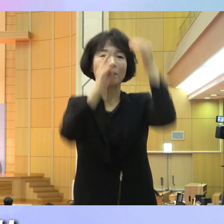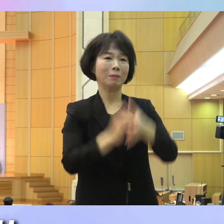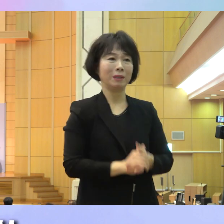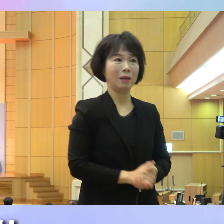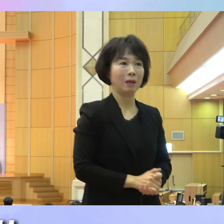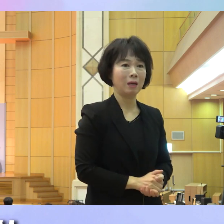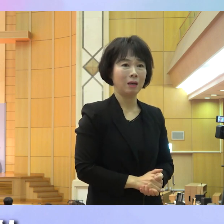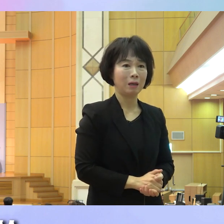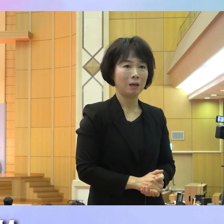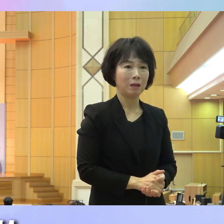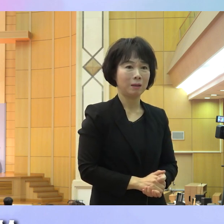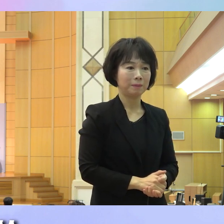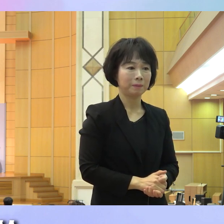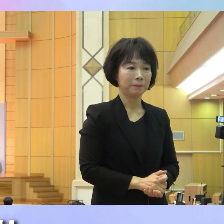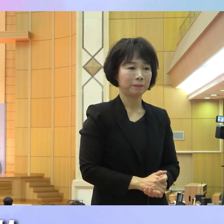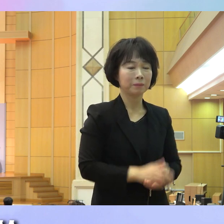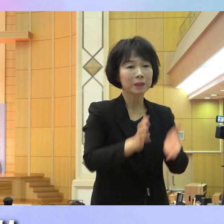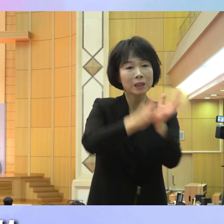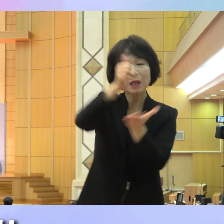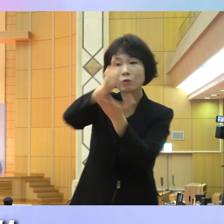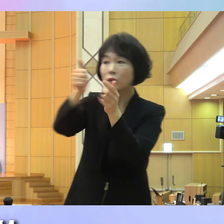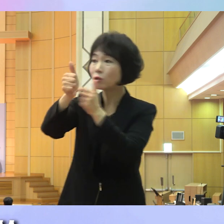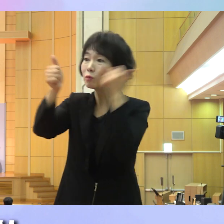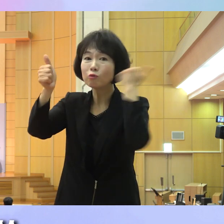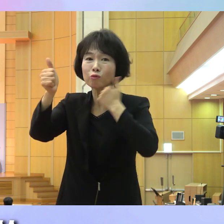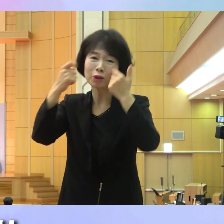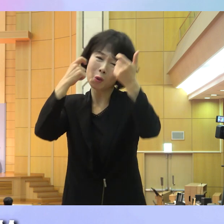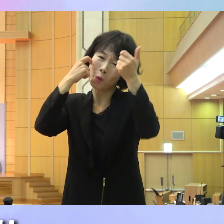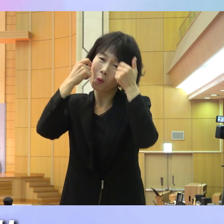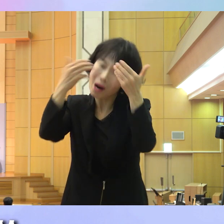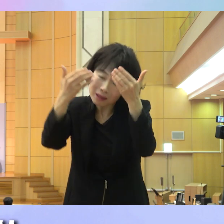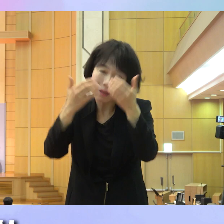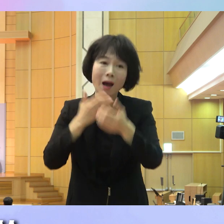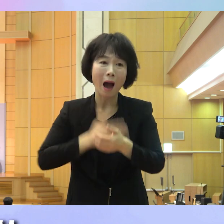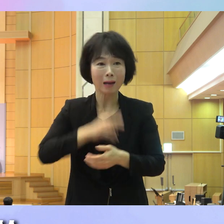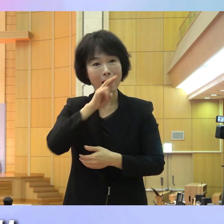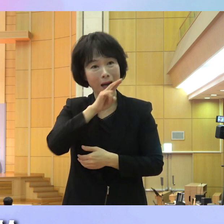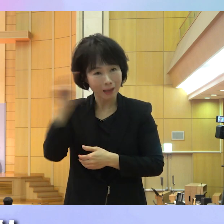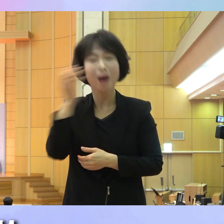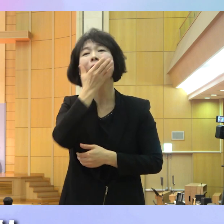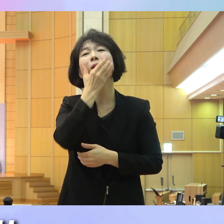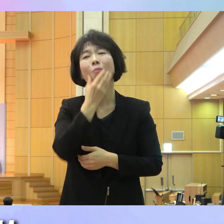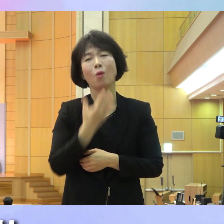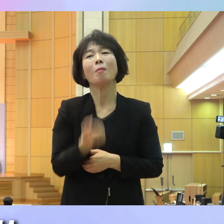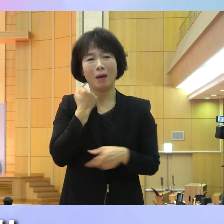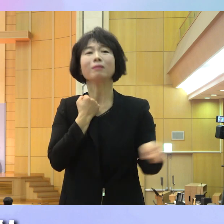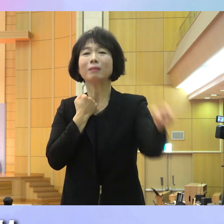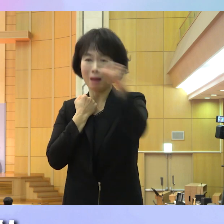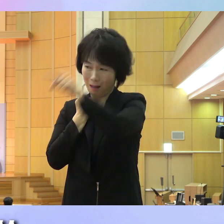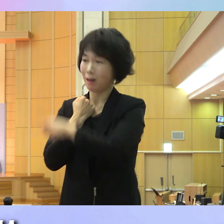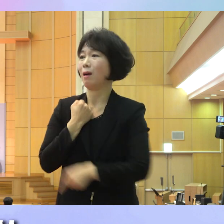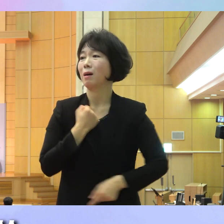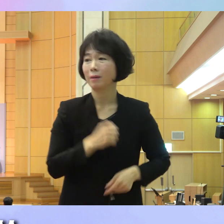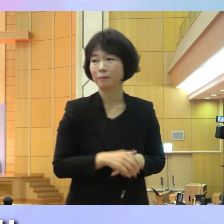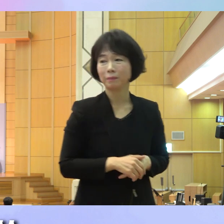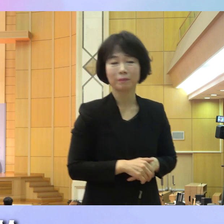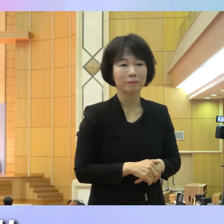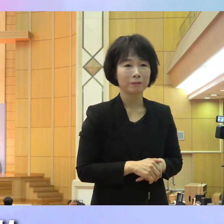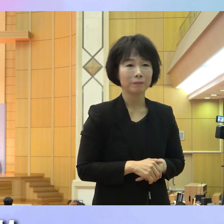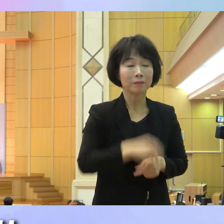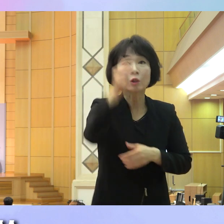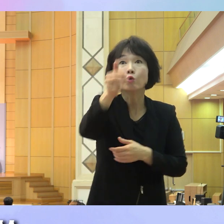함께 있었다고 해서 복이 있는 것도 아니고 3년 동안 말씀 들었다고 해서 듣기만 하면 뭐해? 듣기만